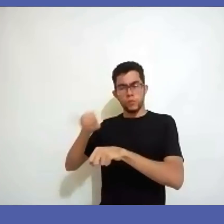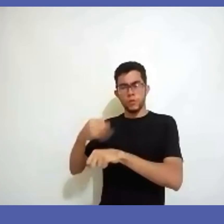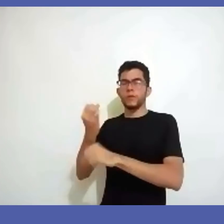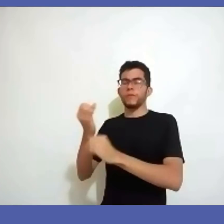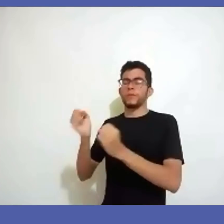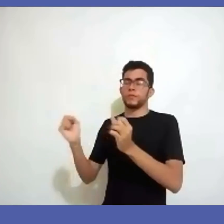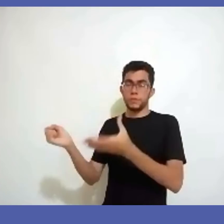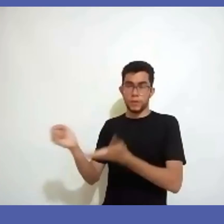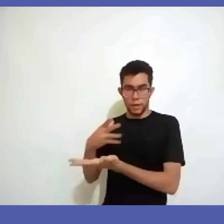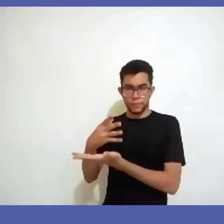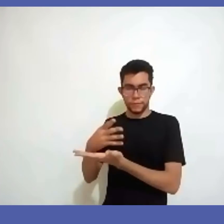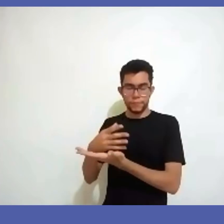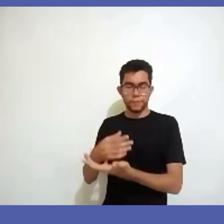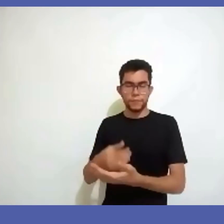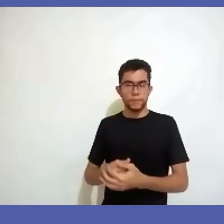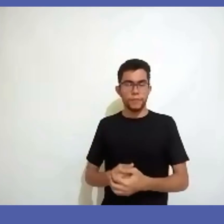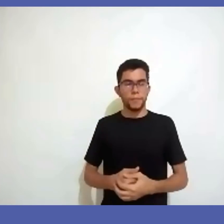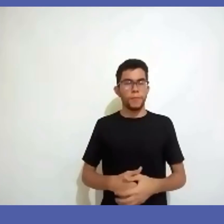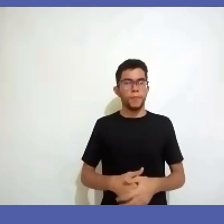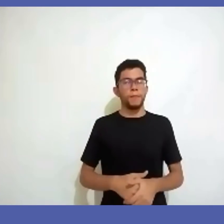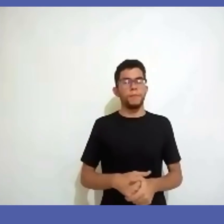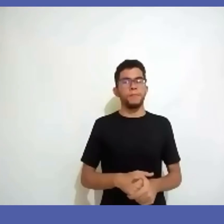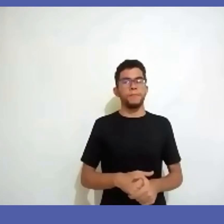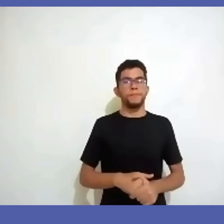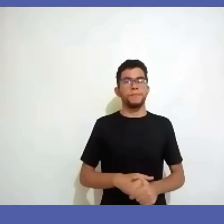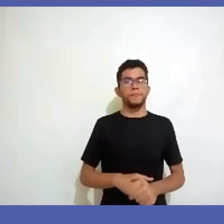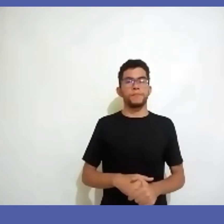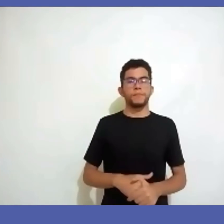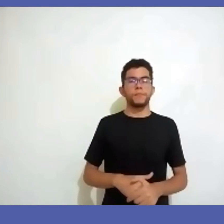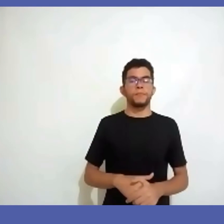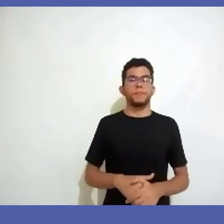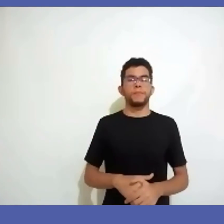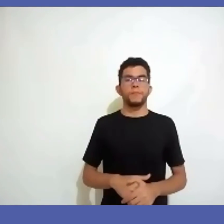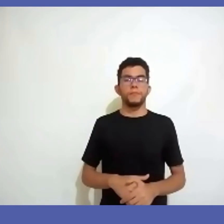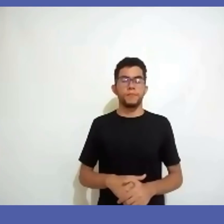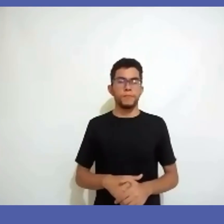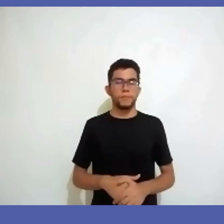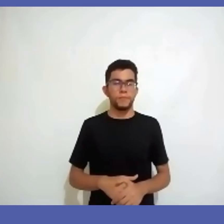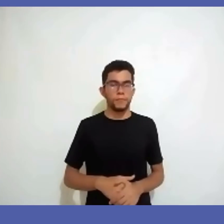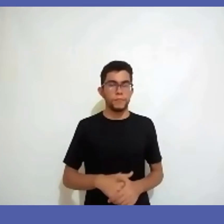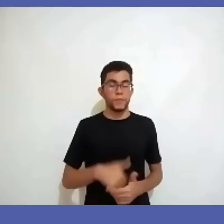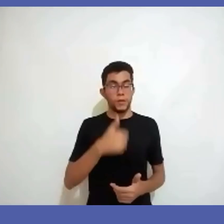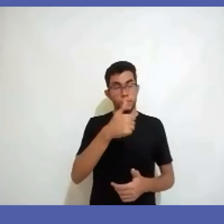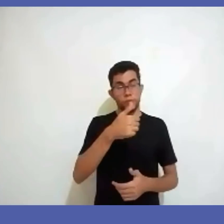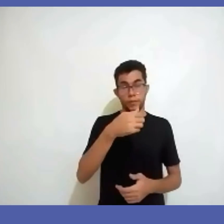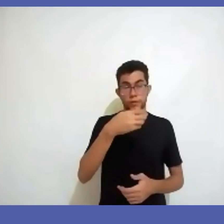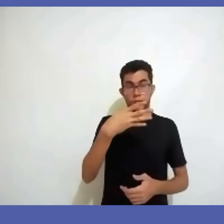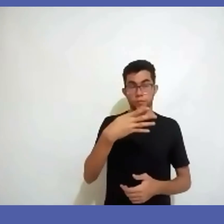criação de Israel foi oficialmente anunciada em 14 de maio de